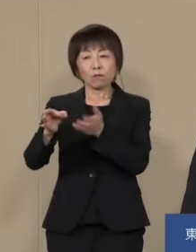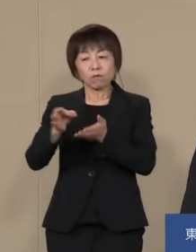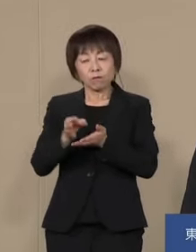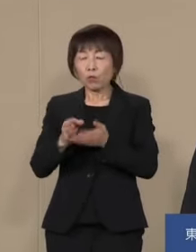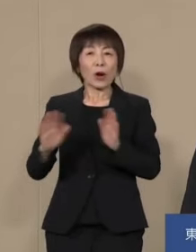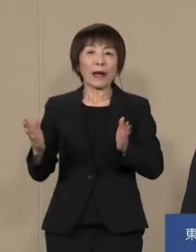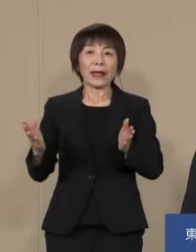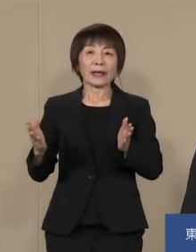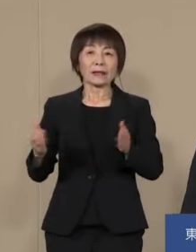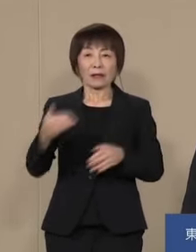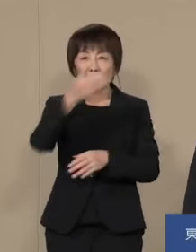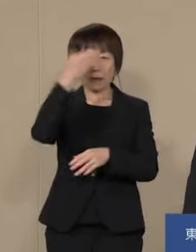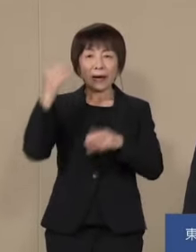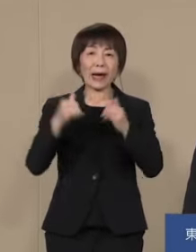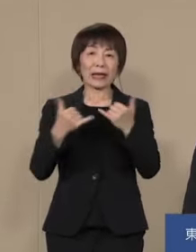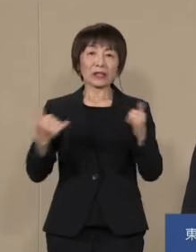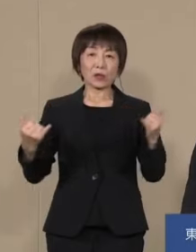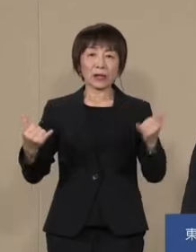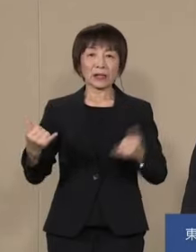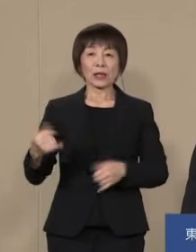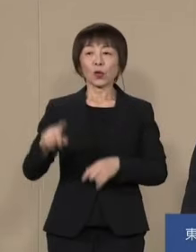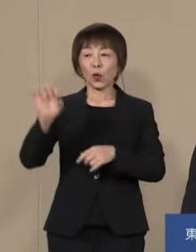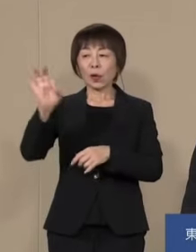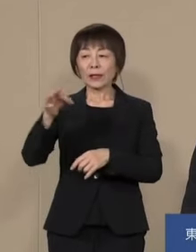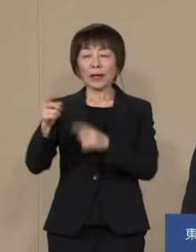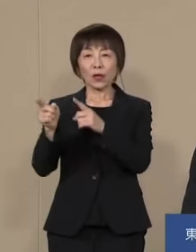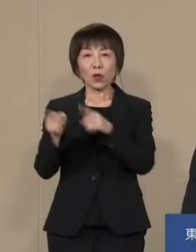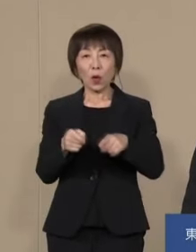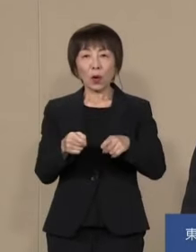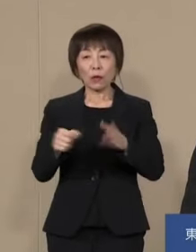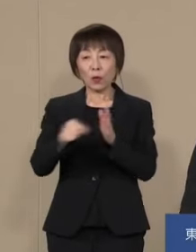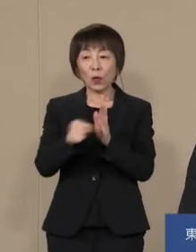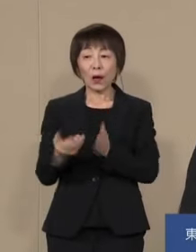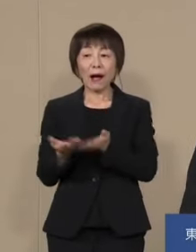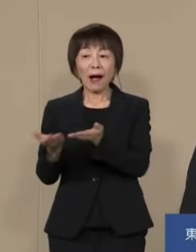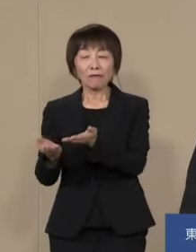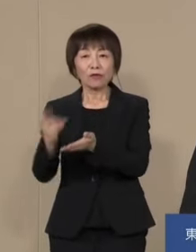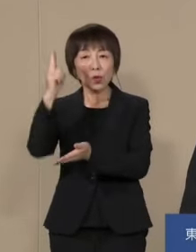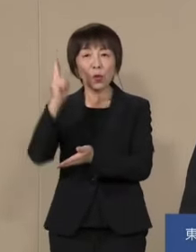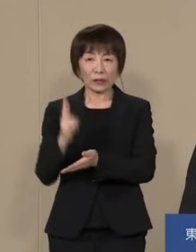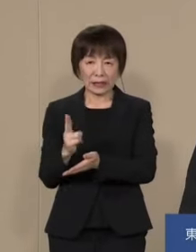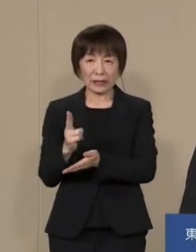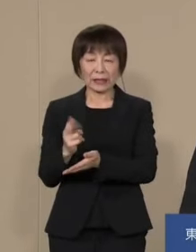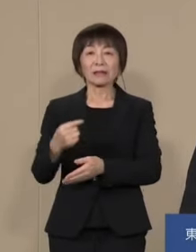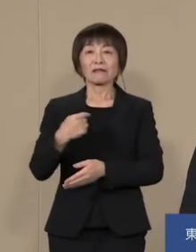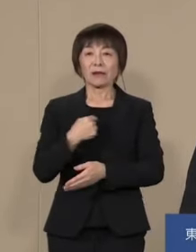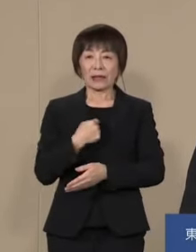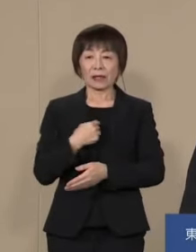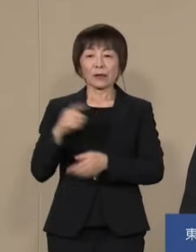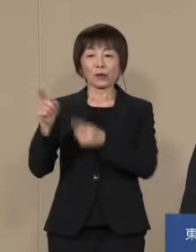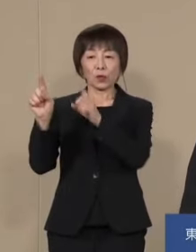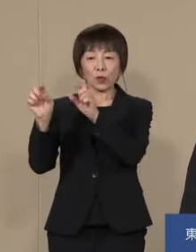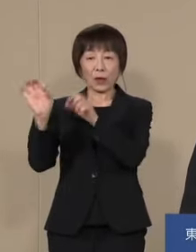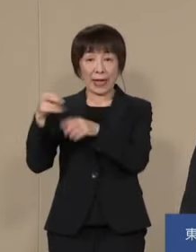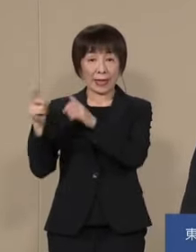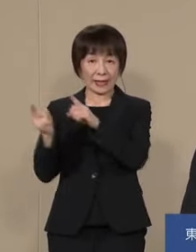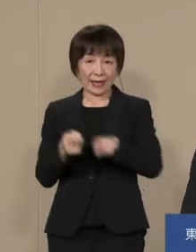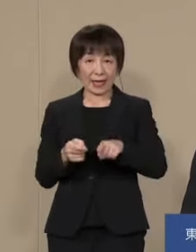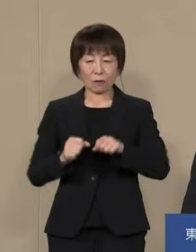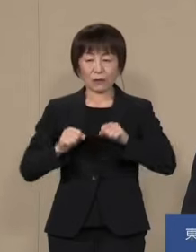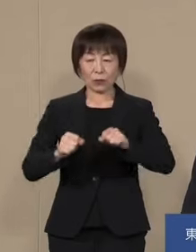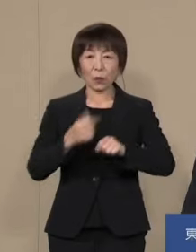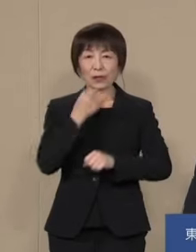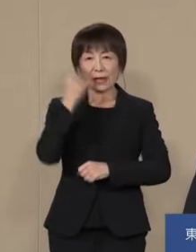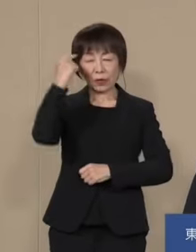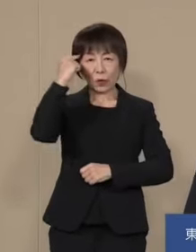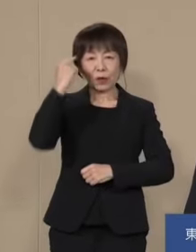特に若い世代にこの減税の効果が及ぶような減税について私は考えて実行して